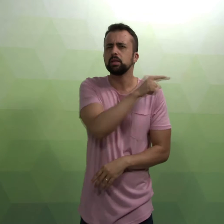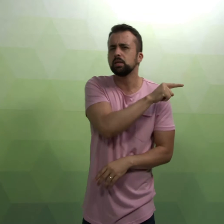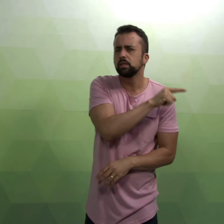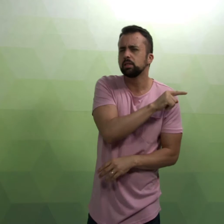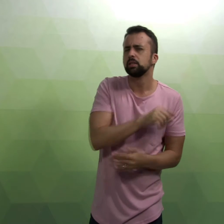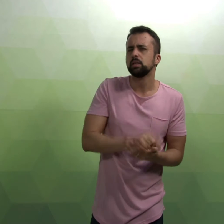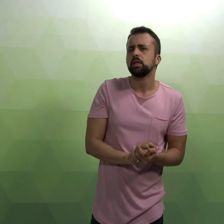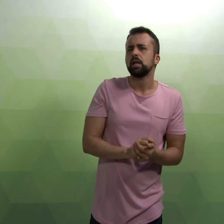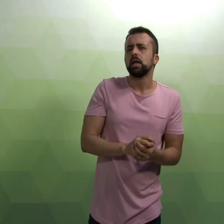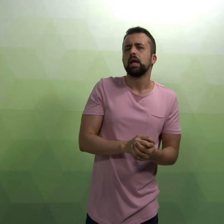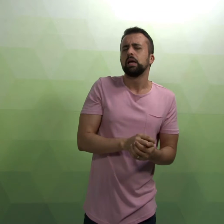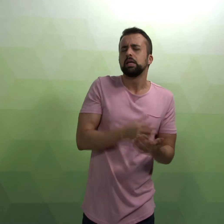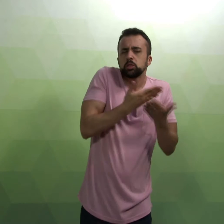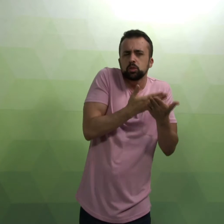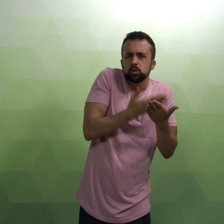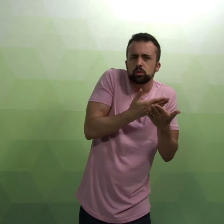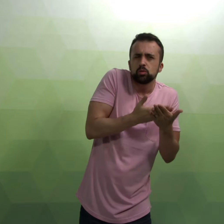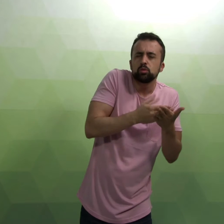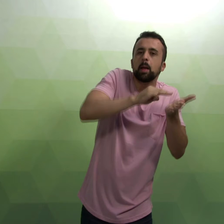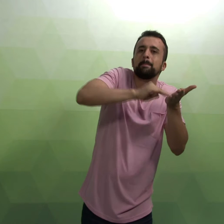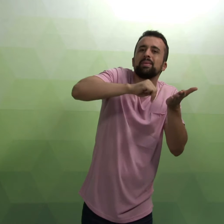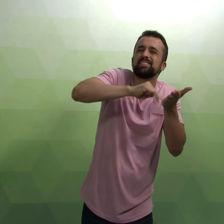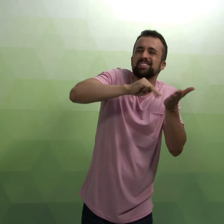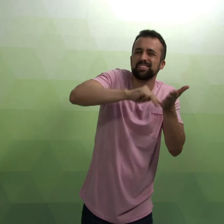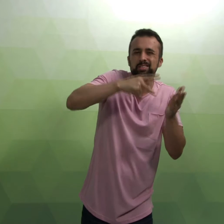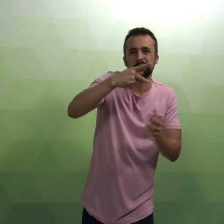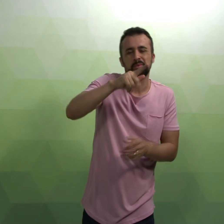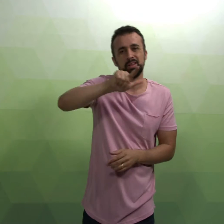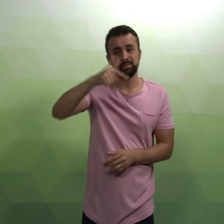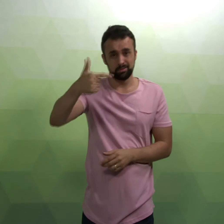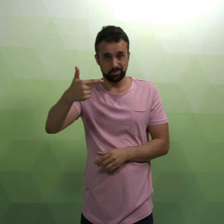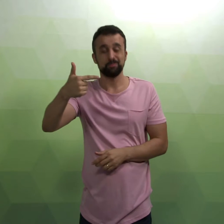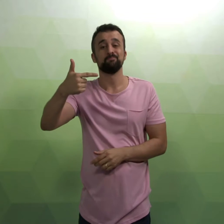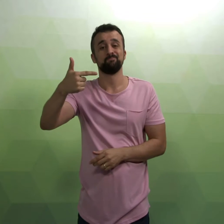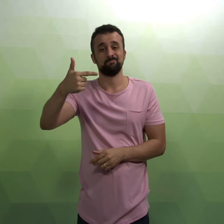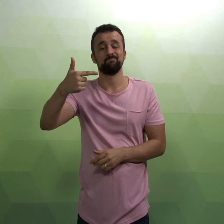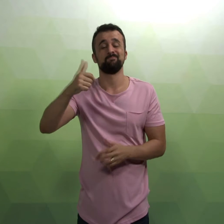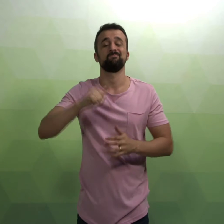mas que tem aulas de português como L2.